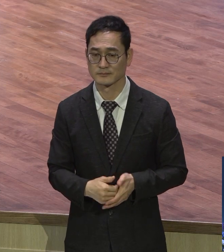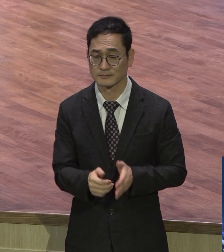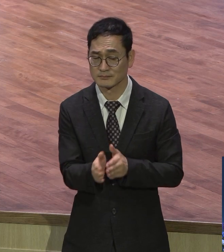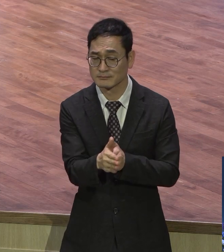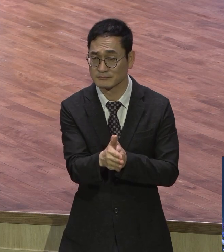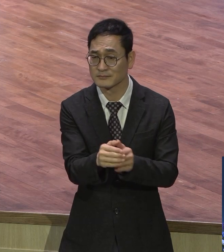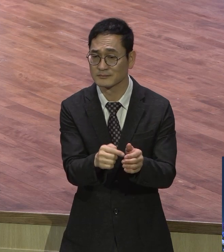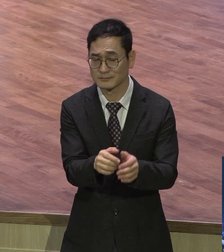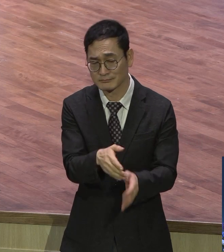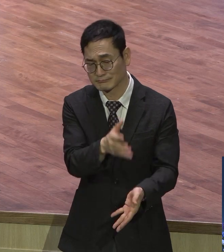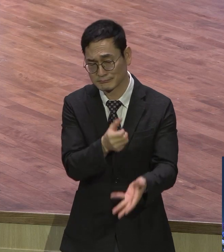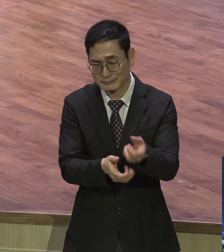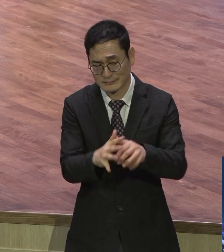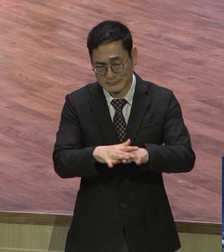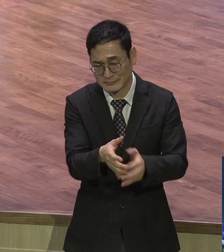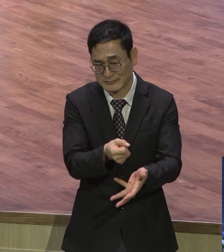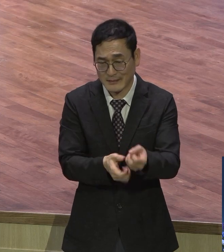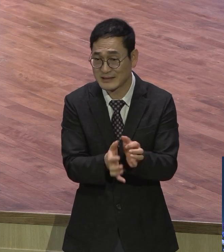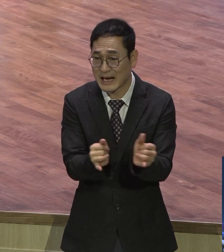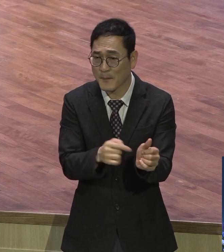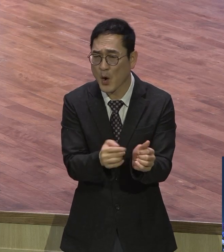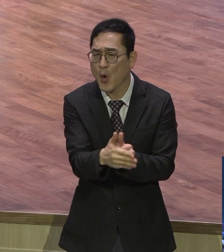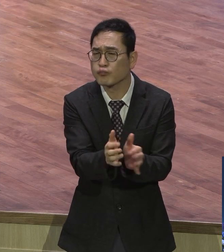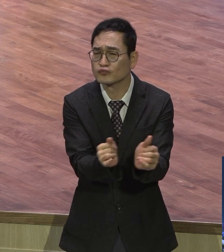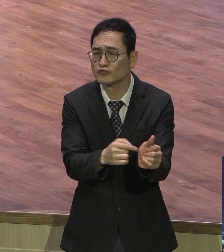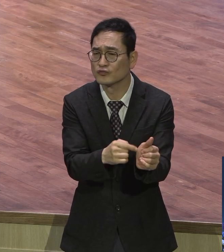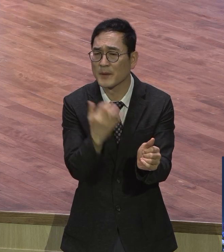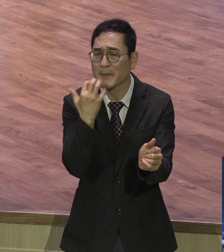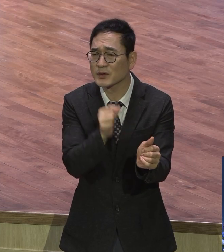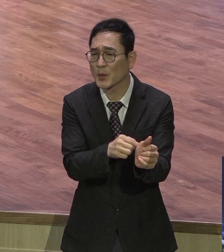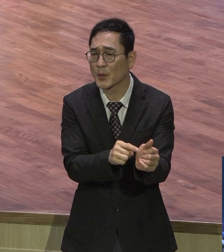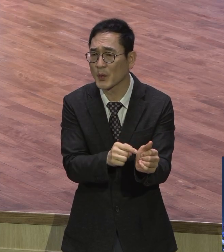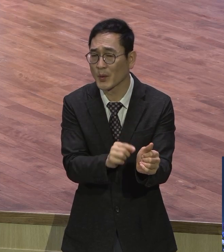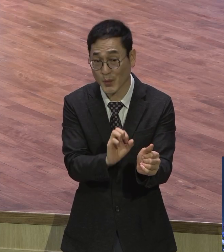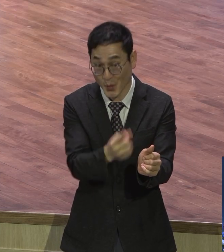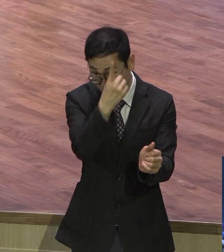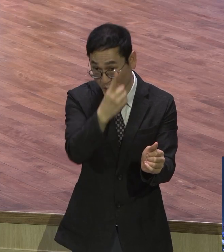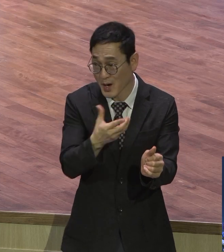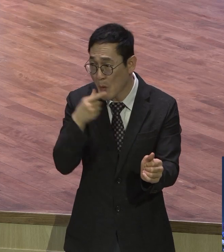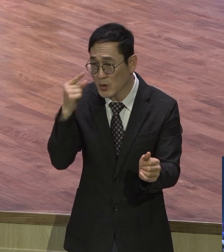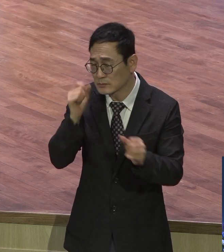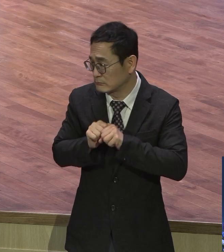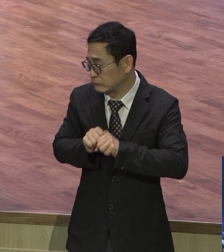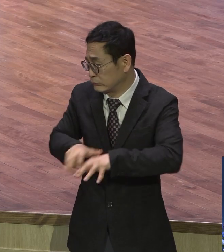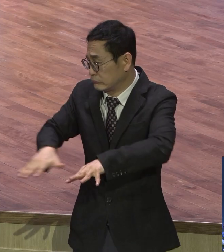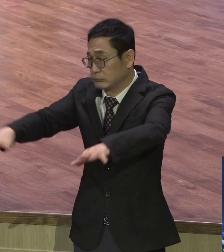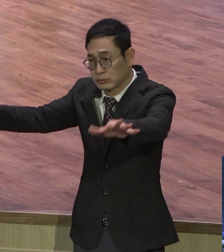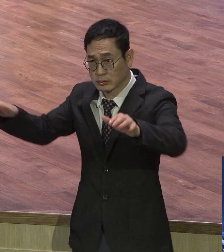초대교의 120명 모여가지고 로마 복음하고 세계 온 세계 우리에게까지 복음 증가되었어요.